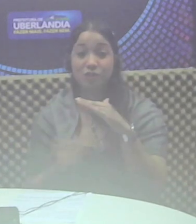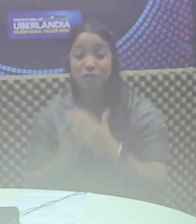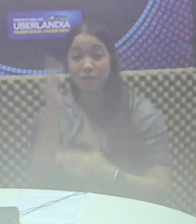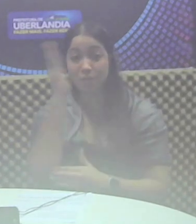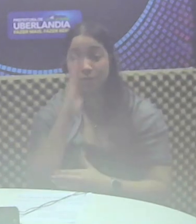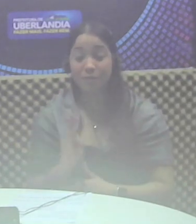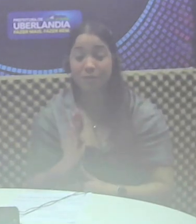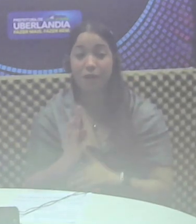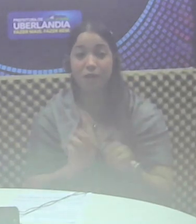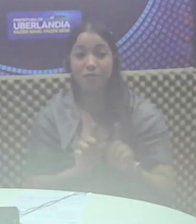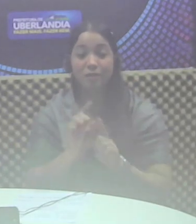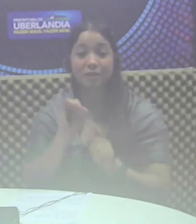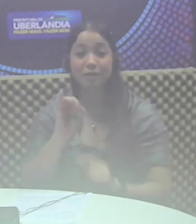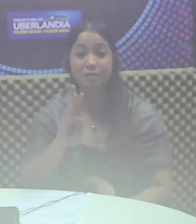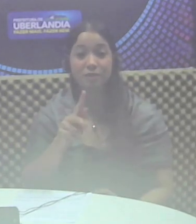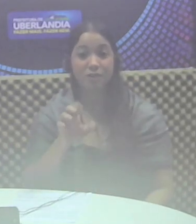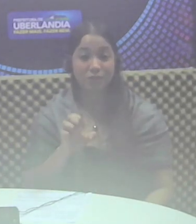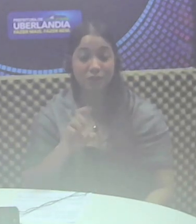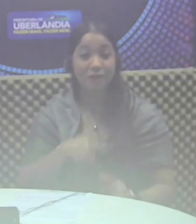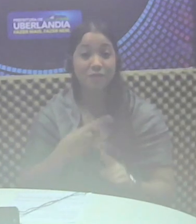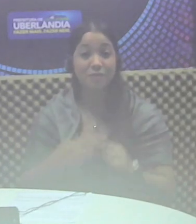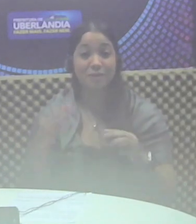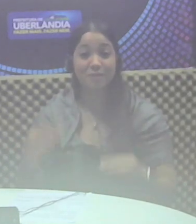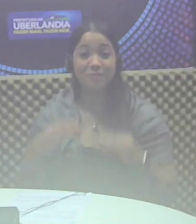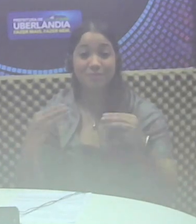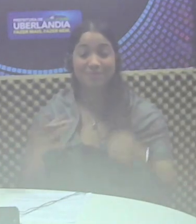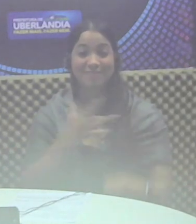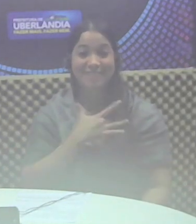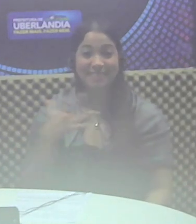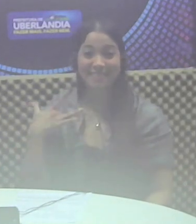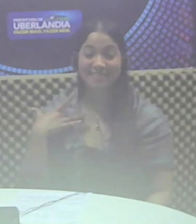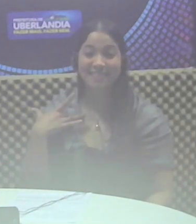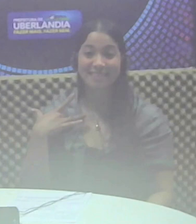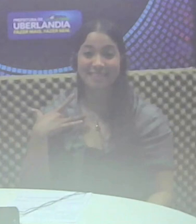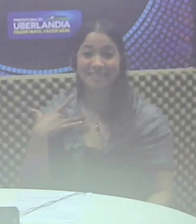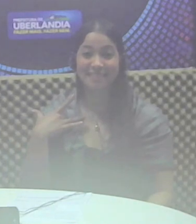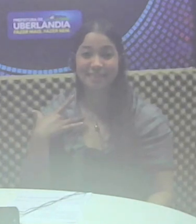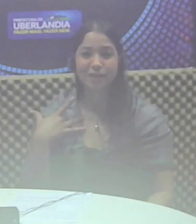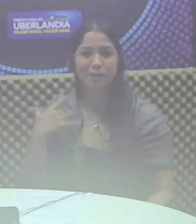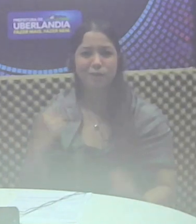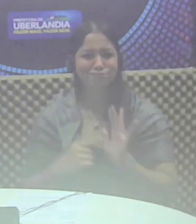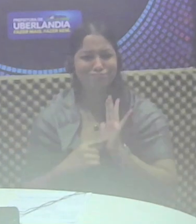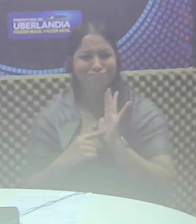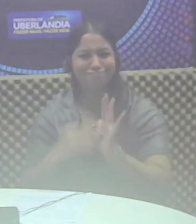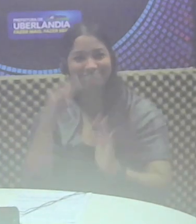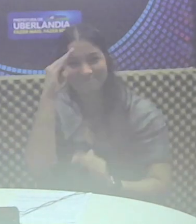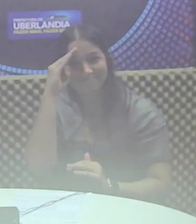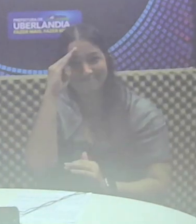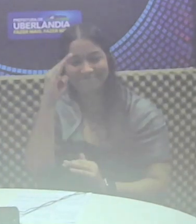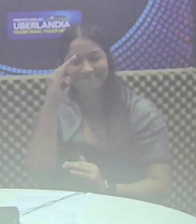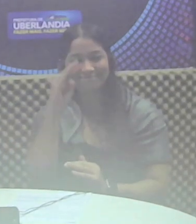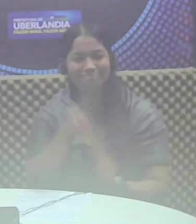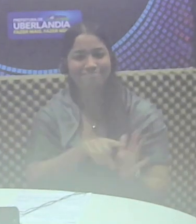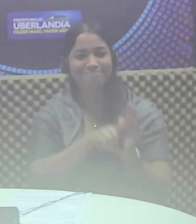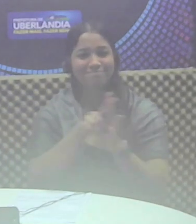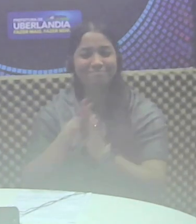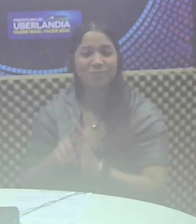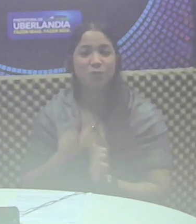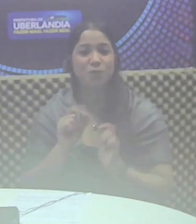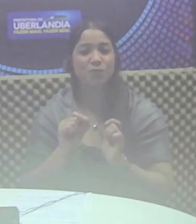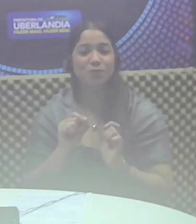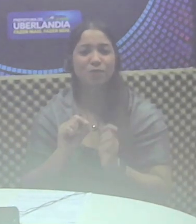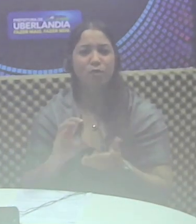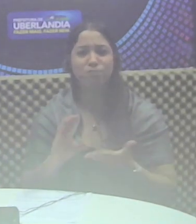e estatística o IBGE e do Ministério da Saúde a posição de destaque de Uberlândia no levantamento é fruto dos